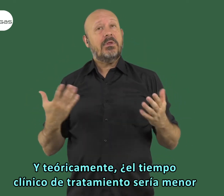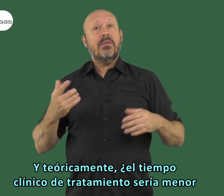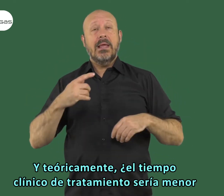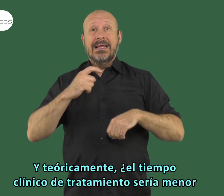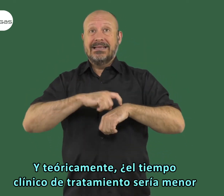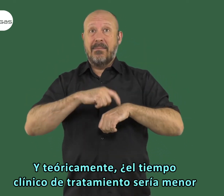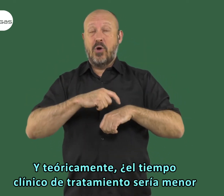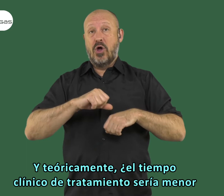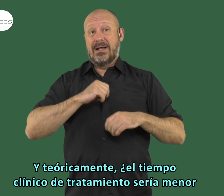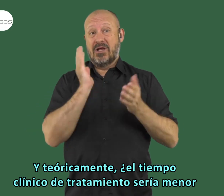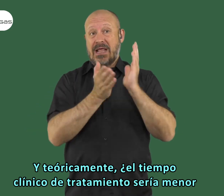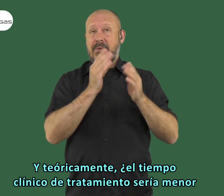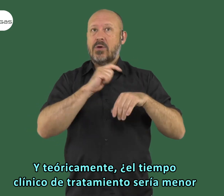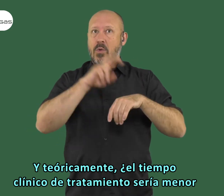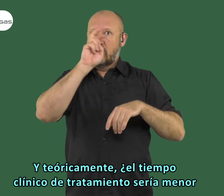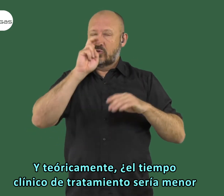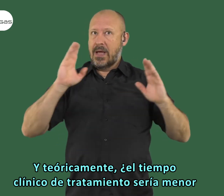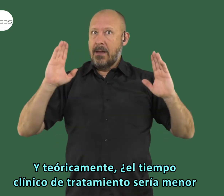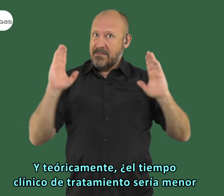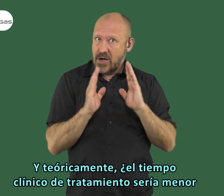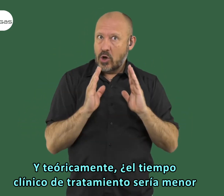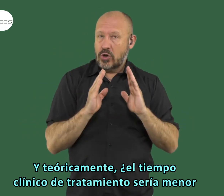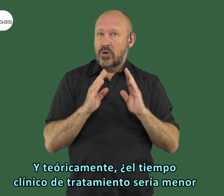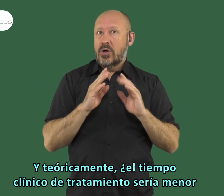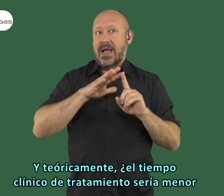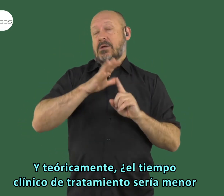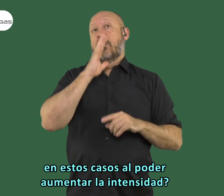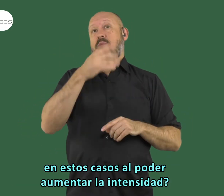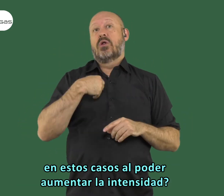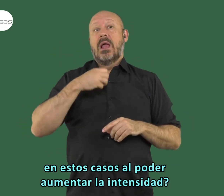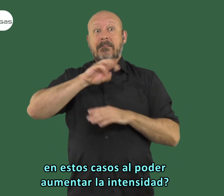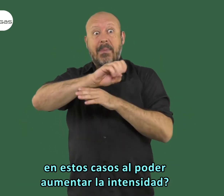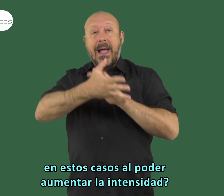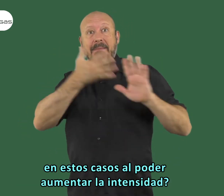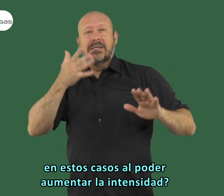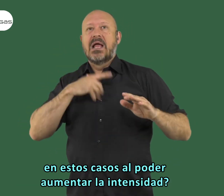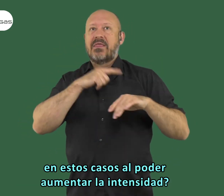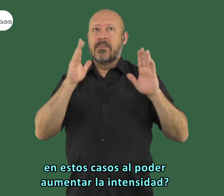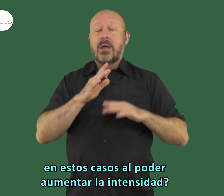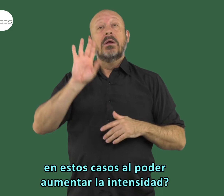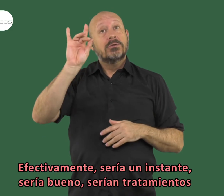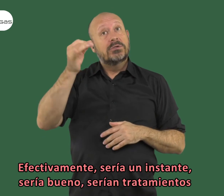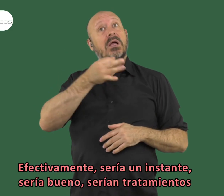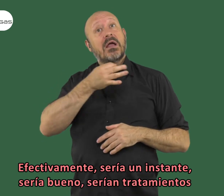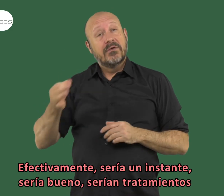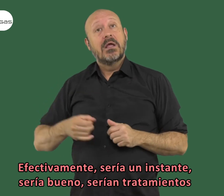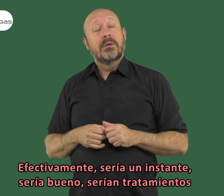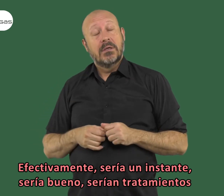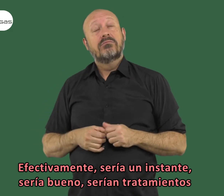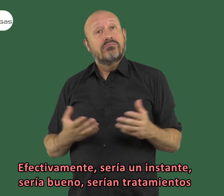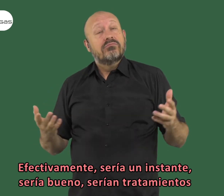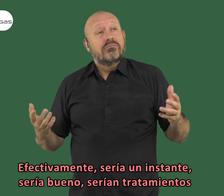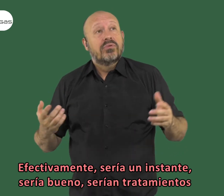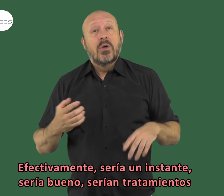Y teóricamente el tiempo clínico de tratamiento sería menor en estos casos al poder aumentar la intensidad.